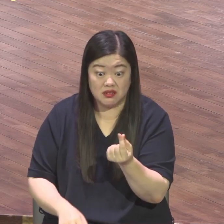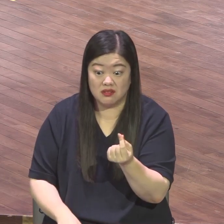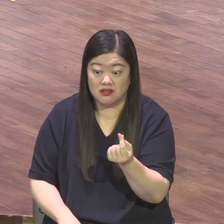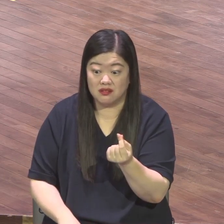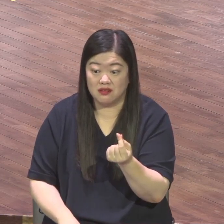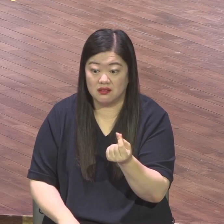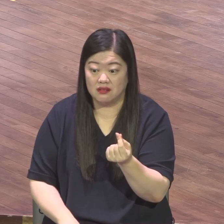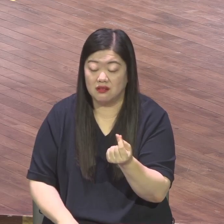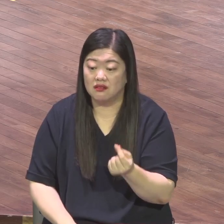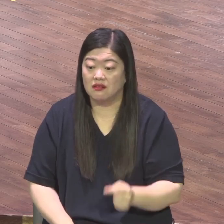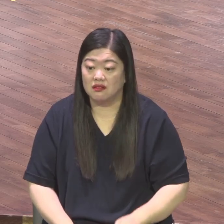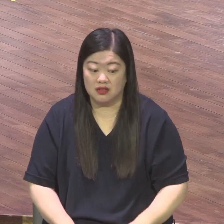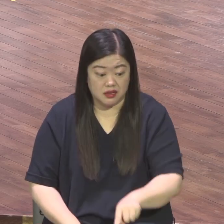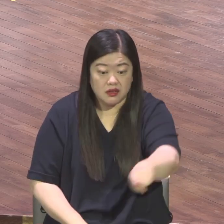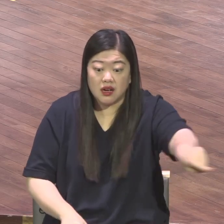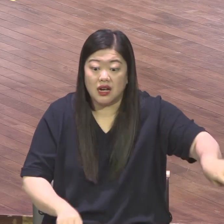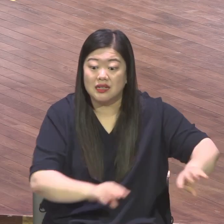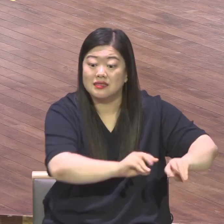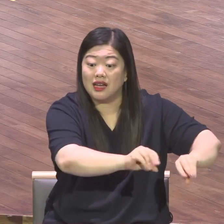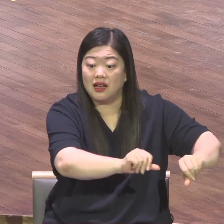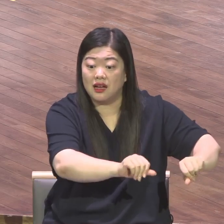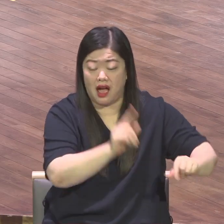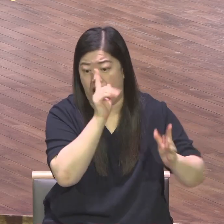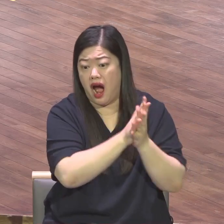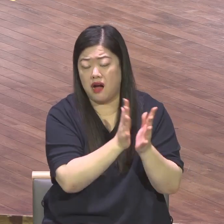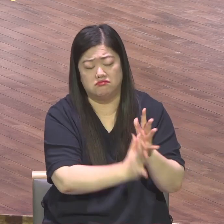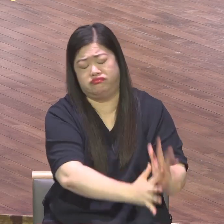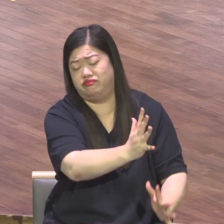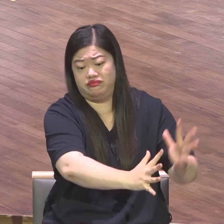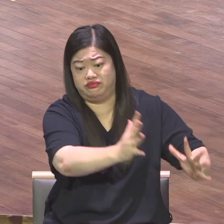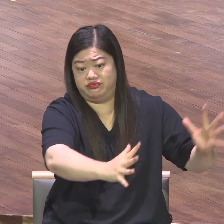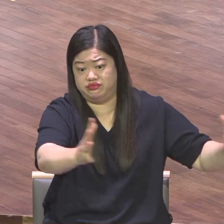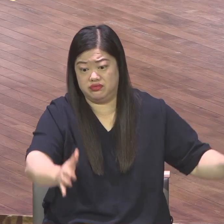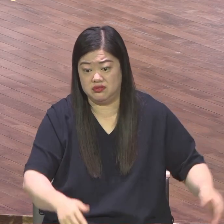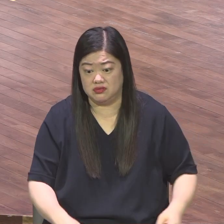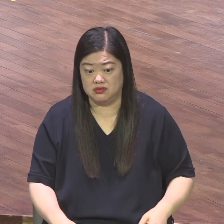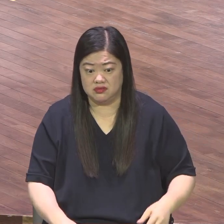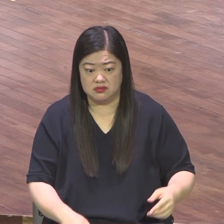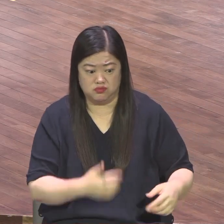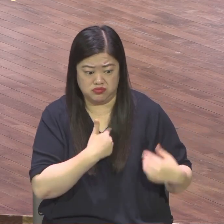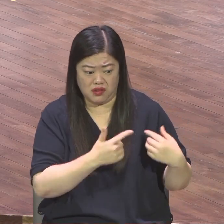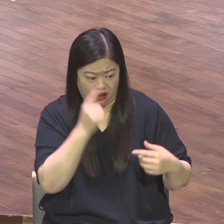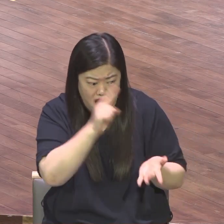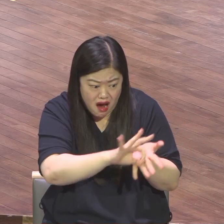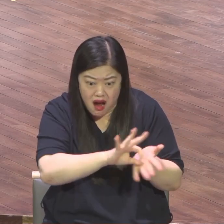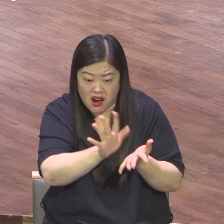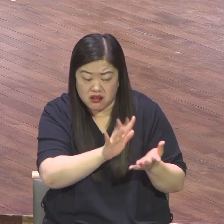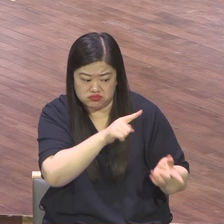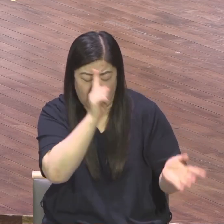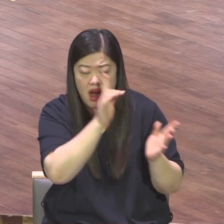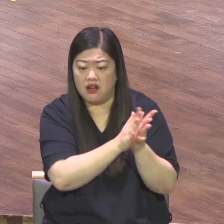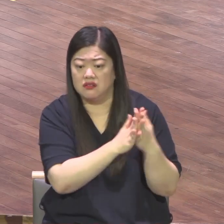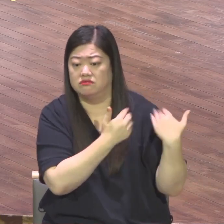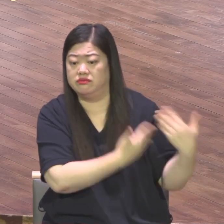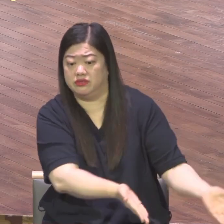그래 태어났으니까 막 저절로 졸졸졸졸 계속 모이면 불평하고 원망하고 계속